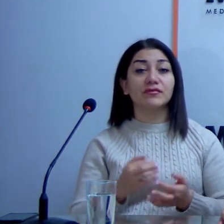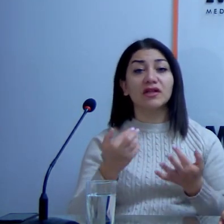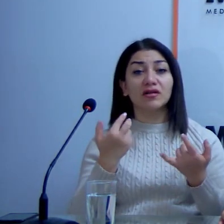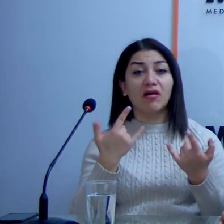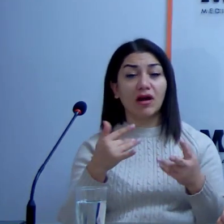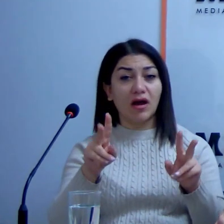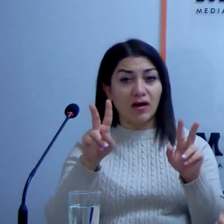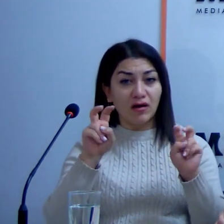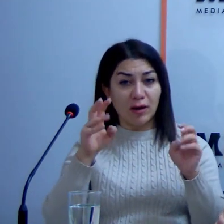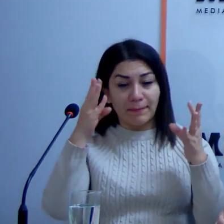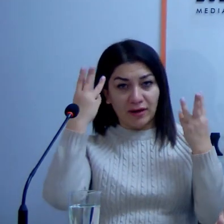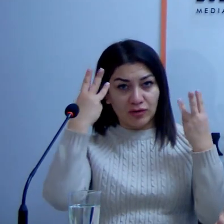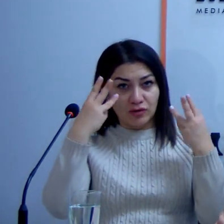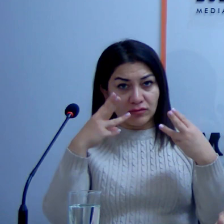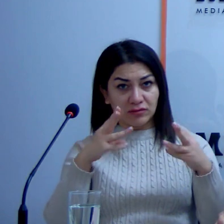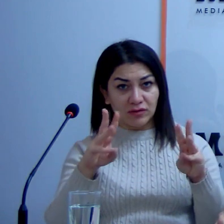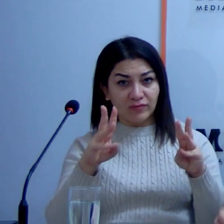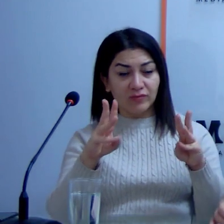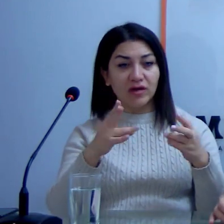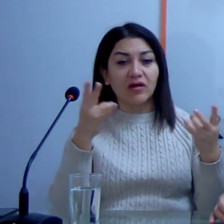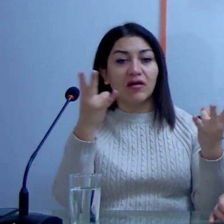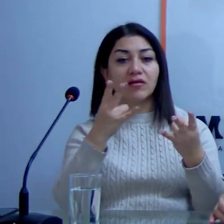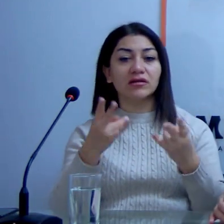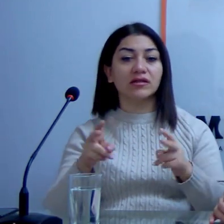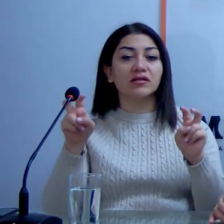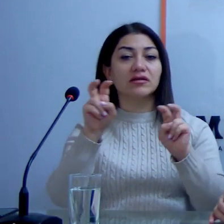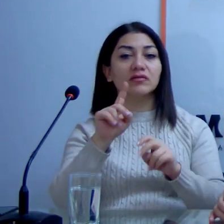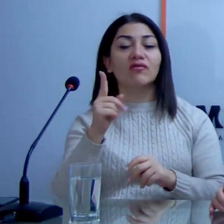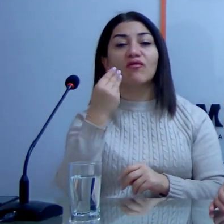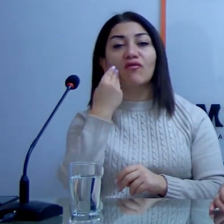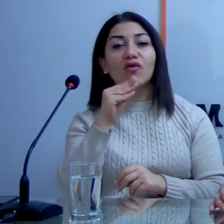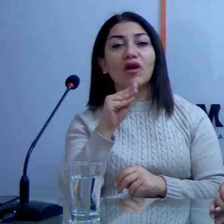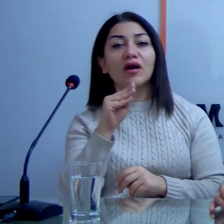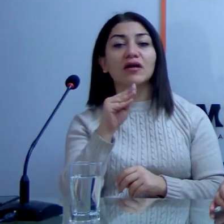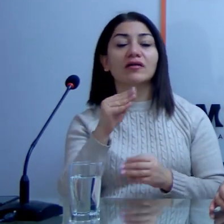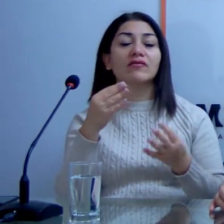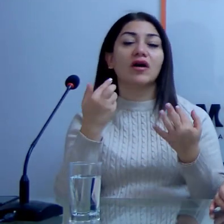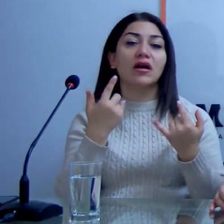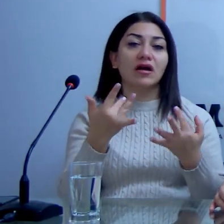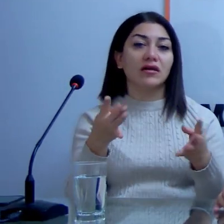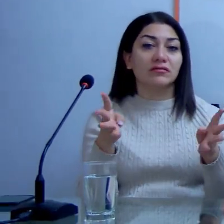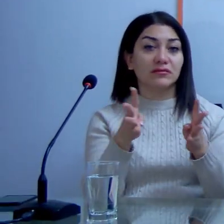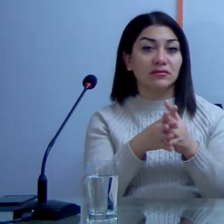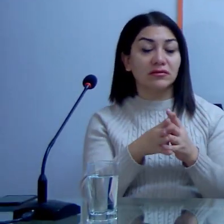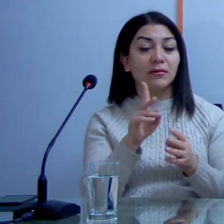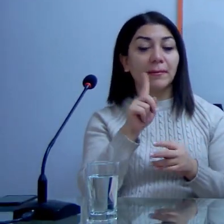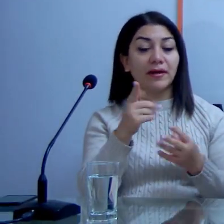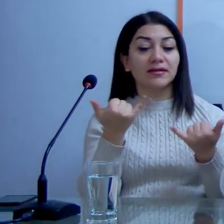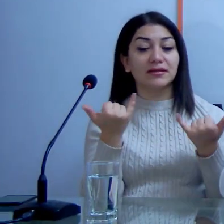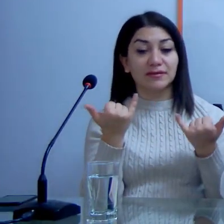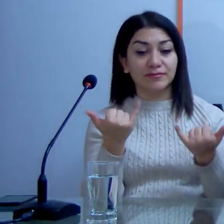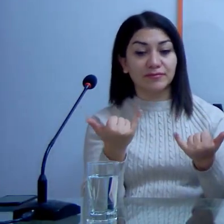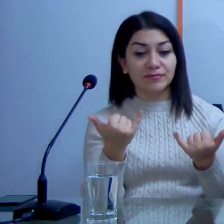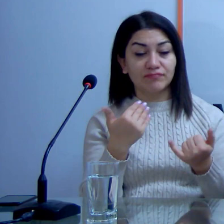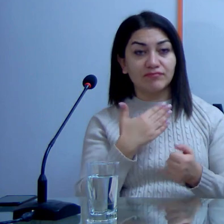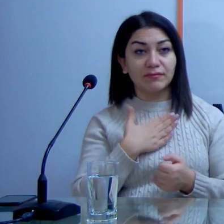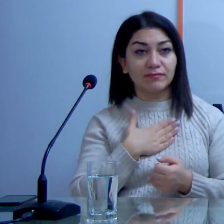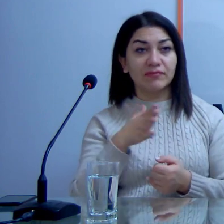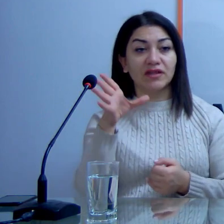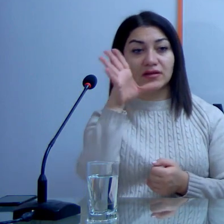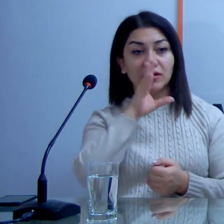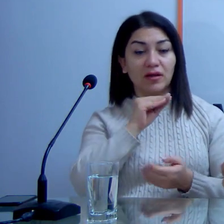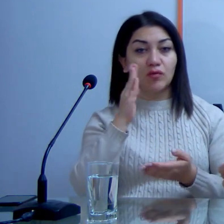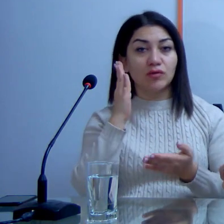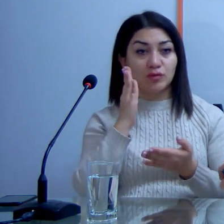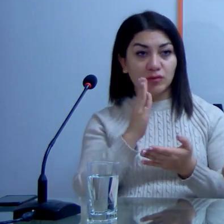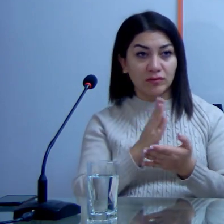քանակական մեթոդներով կարիքների գնահատումը, ոչ միայն քանակական, բայց կոնկրետ այս դեպքում մենք հնարավորություն ենք